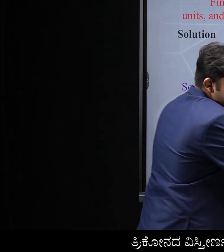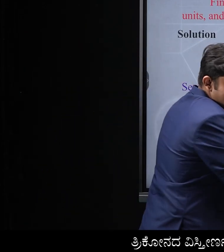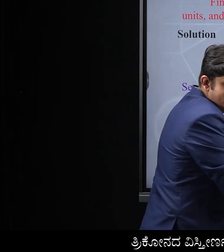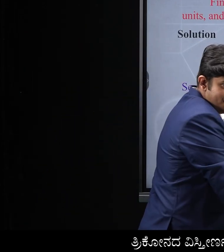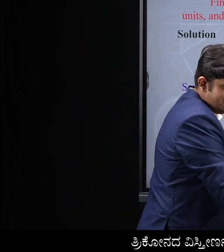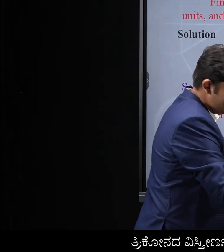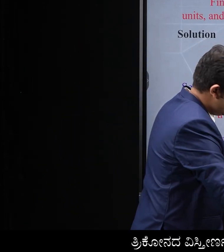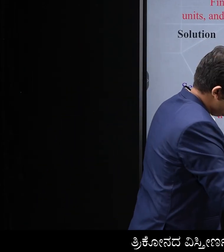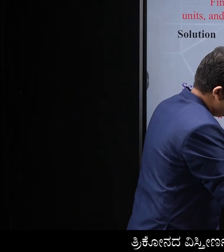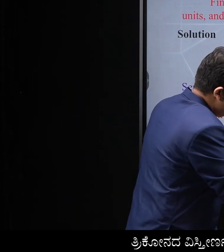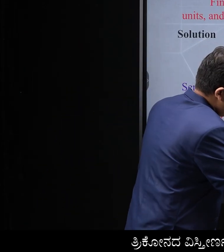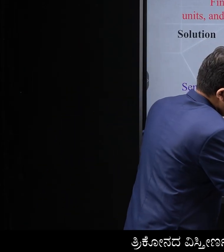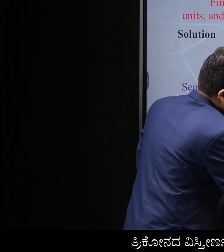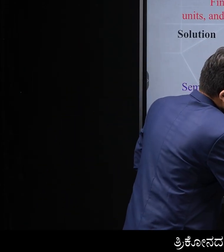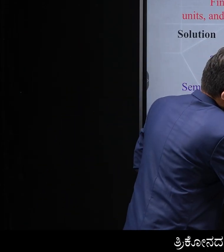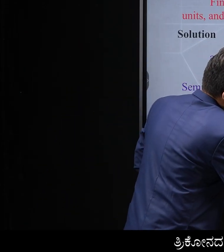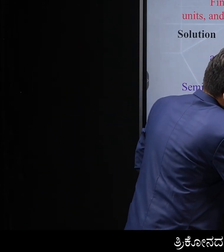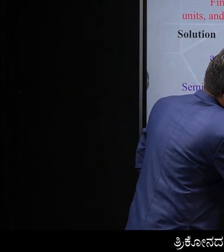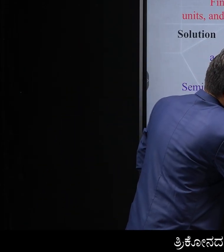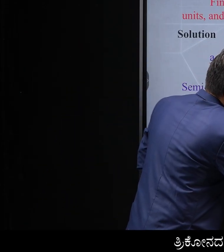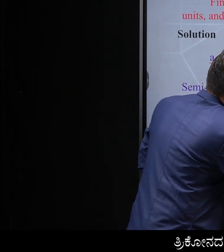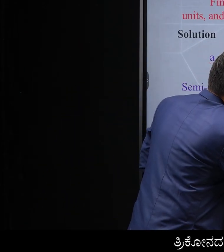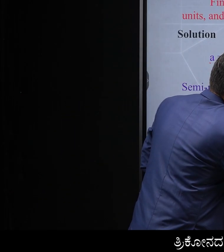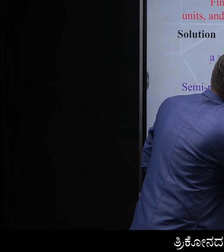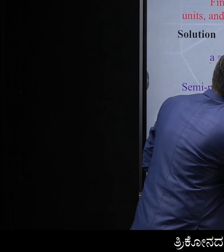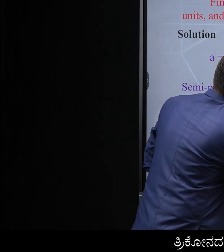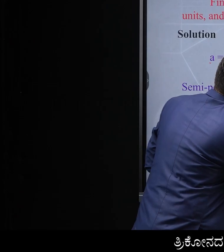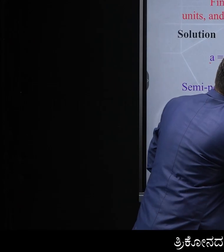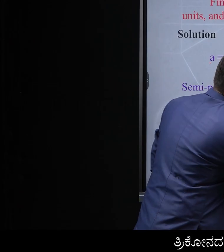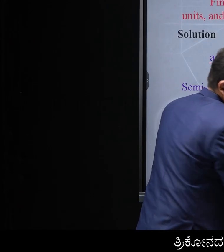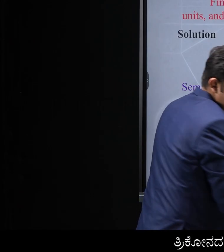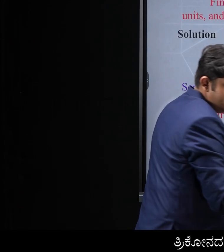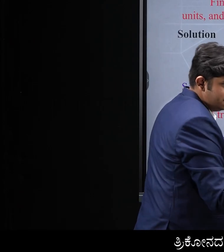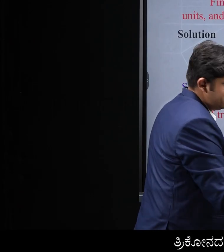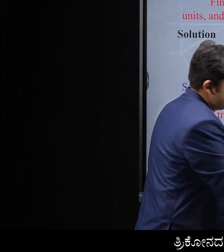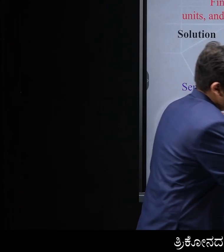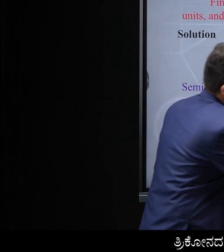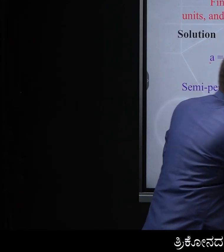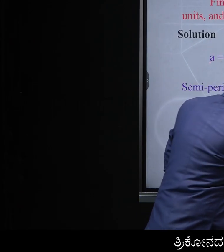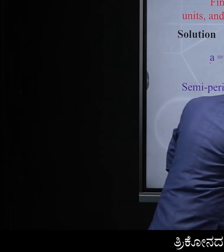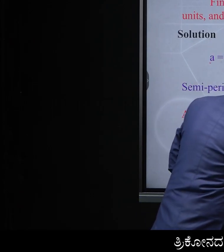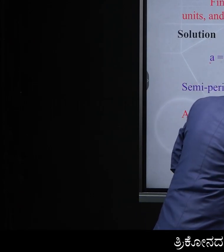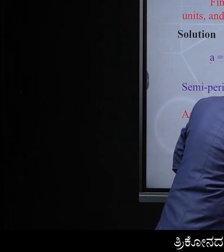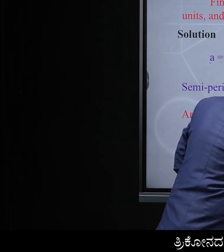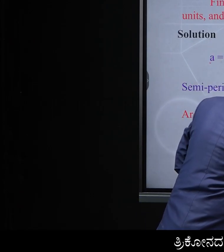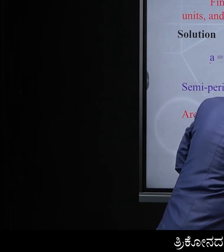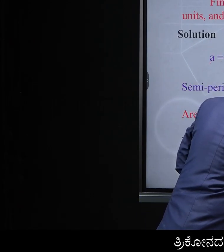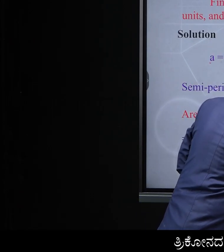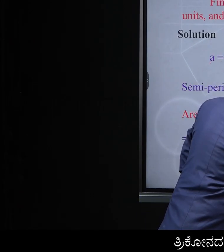ನಂತರ ಸಮಾನವಾಗಿರುತ್ತದೆ. ತ್ರಿಕೋನದ ವಿಸ್ತೀರ್ಣ = ಸ್ಕ್ವೇರ್ ರೂಟ್ ಆಫ್ 9 ಇಂಟು 5 ಇಂಟು 3 ಇಂಟು